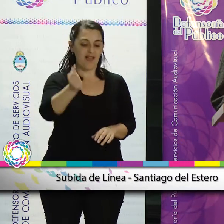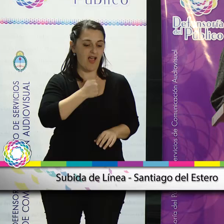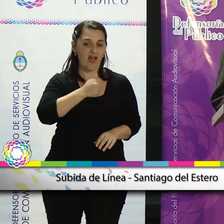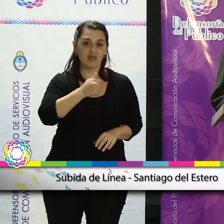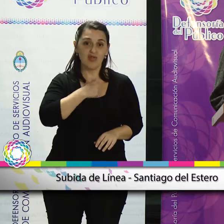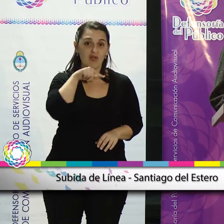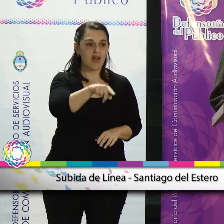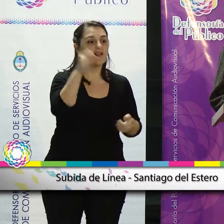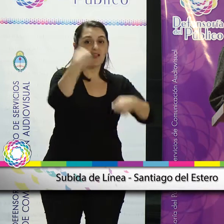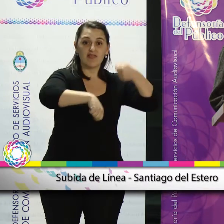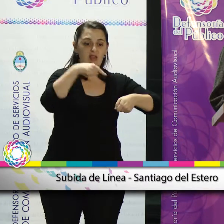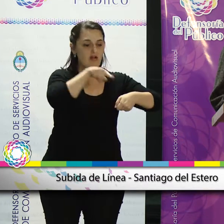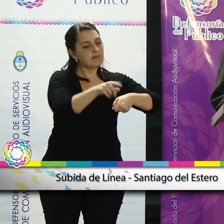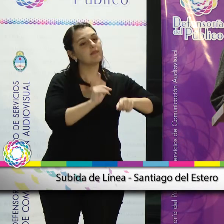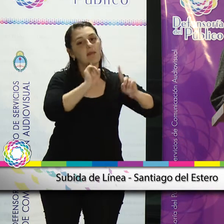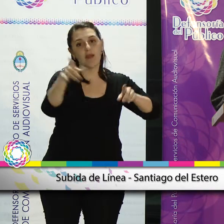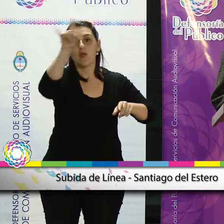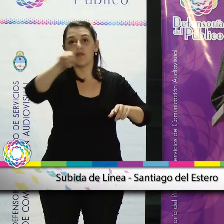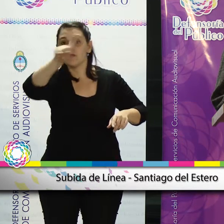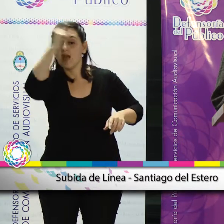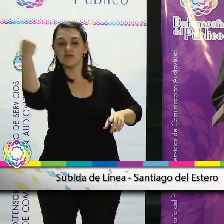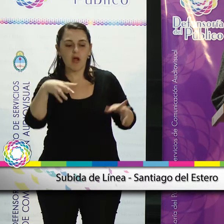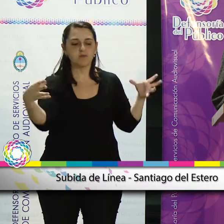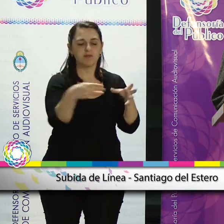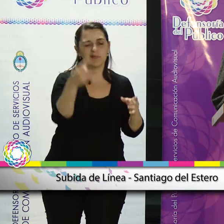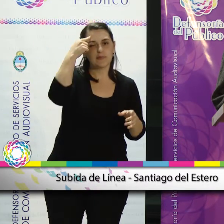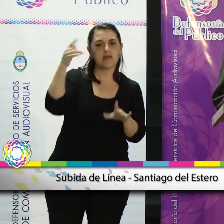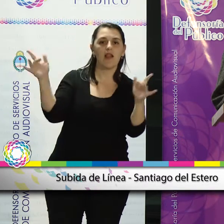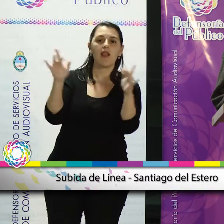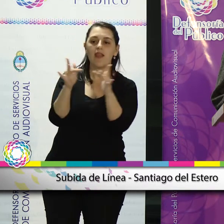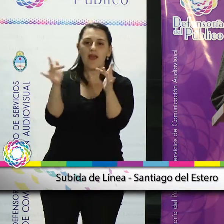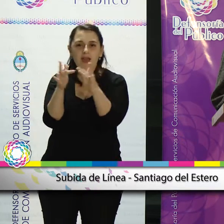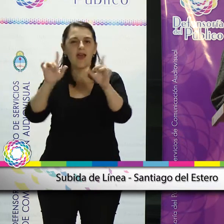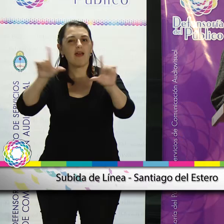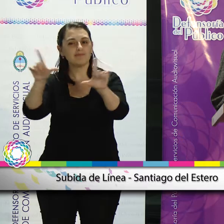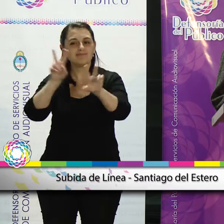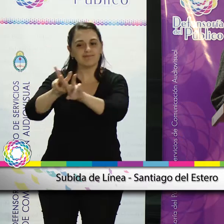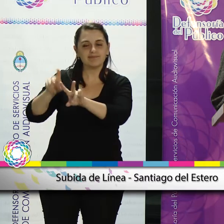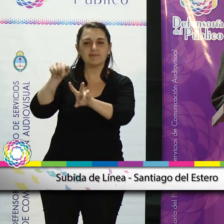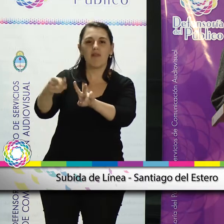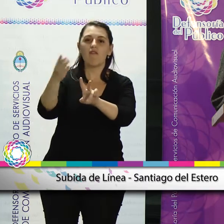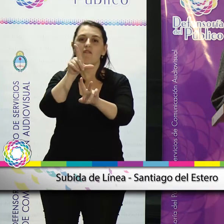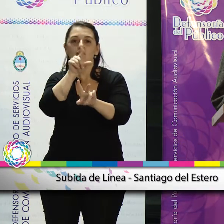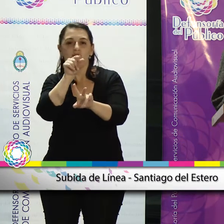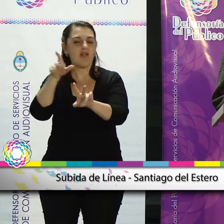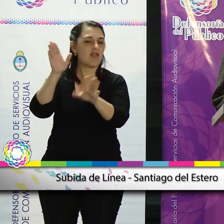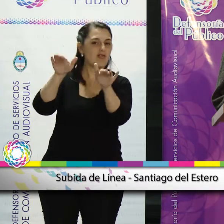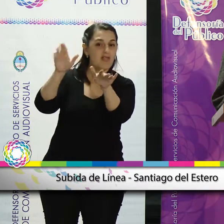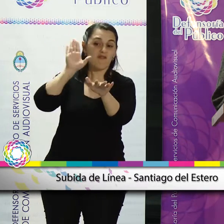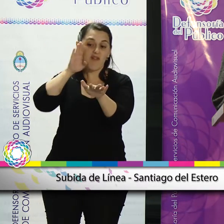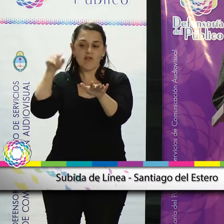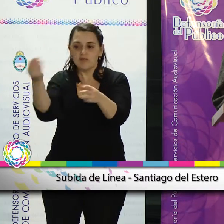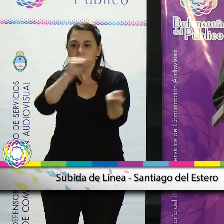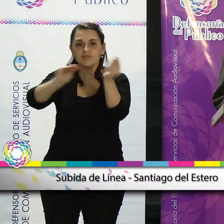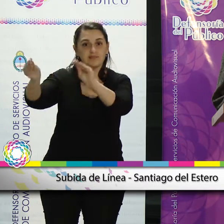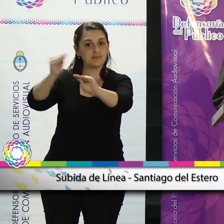la universidad nacional y a través del uso de las plataformas digitales y las redes sociales este medio si se materializa a partir